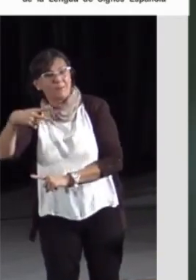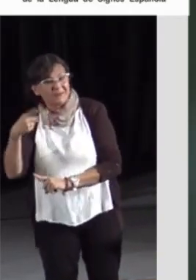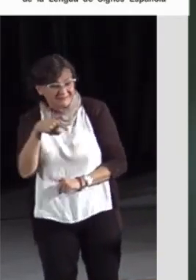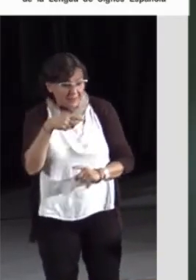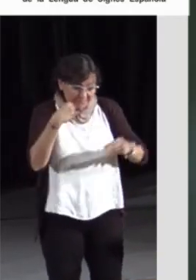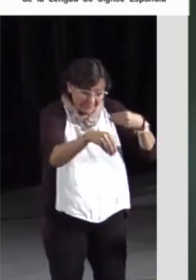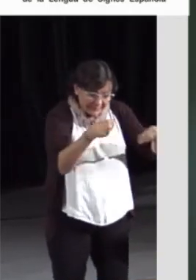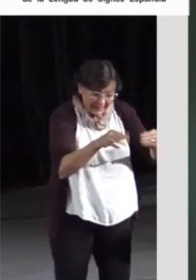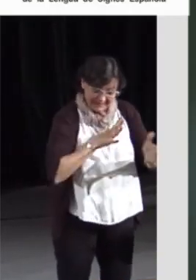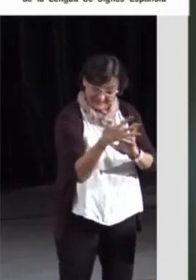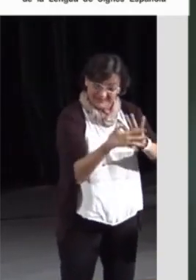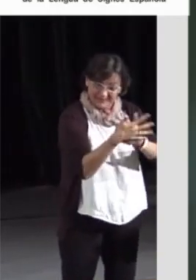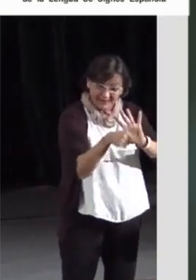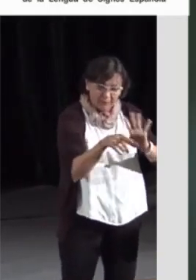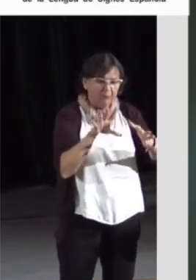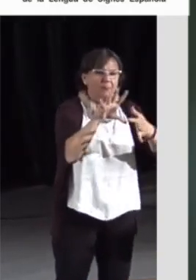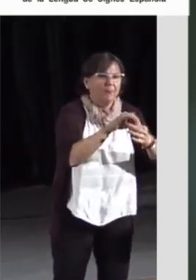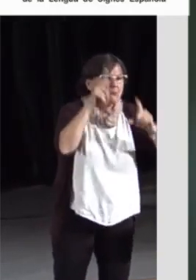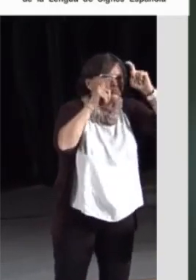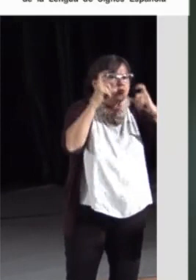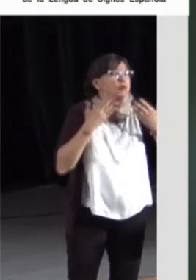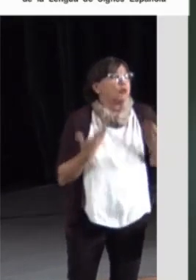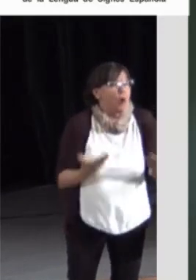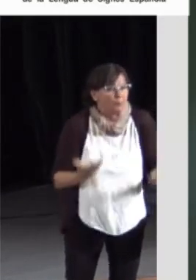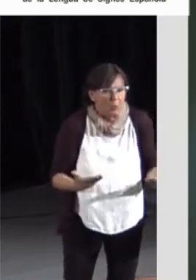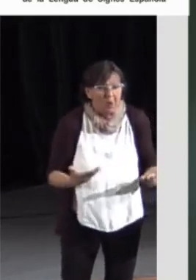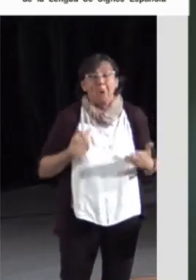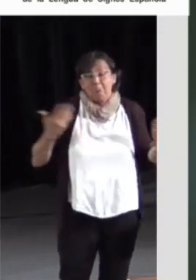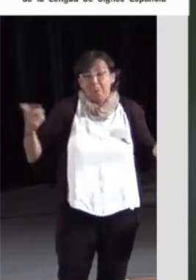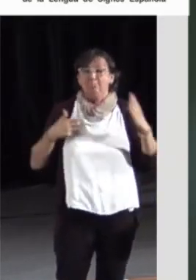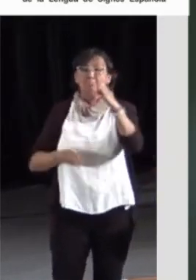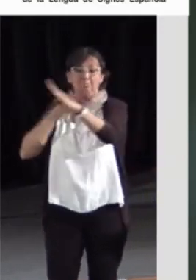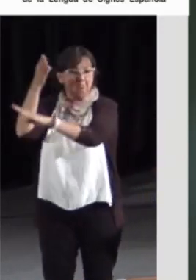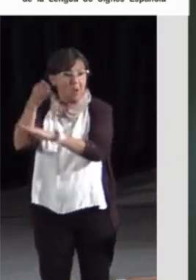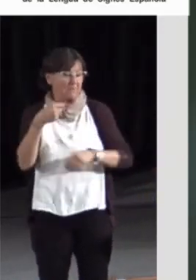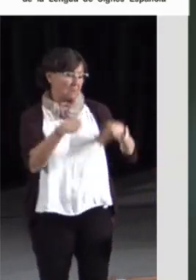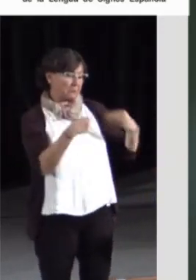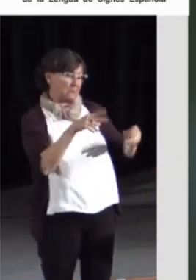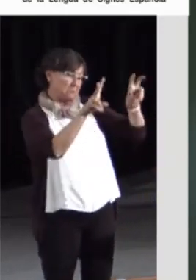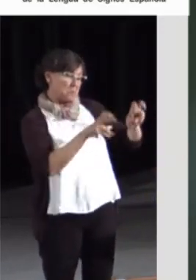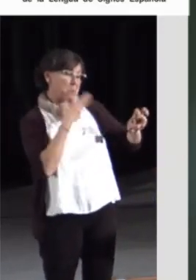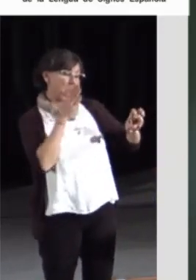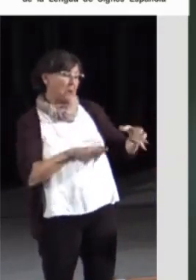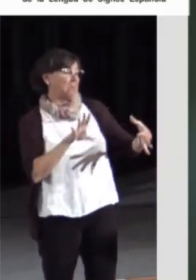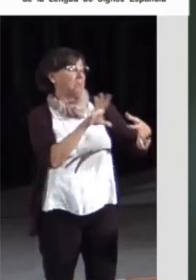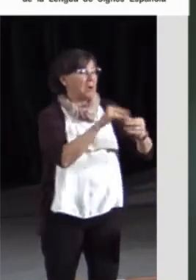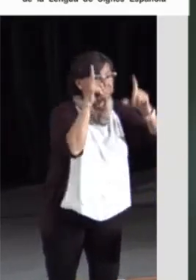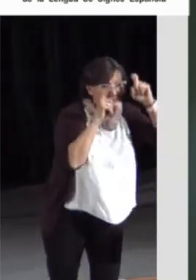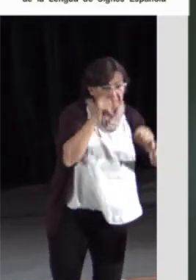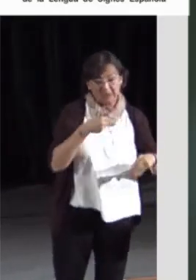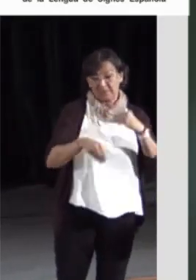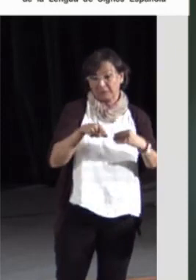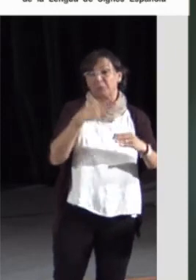materiales A1, A2, B1 y B2 de lengua de signos, vinculados en concreto a la expresión facial. Allí